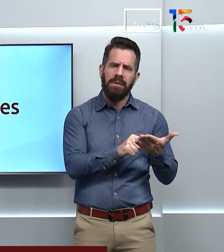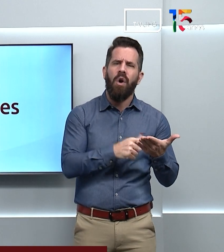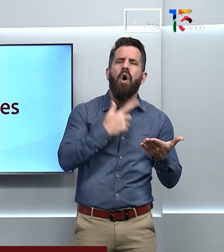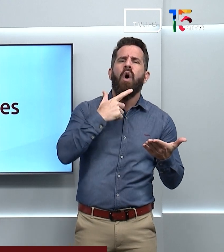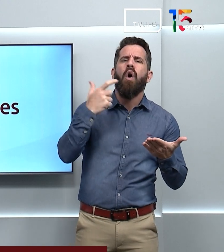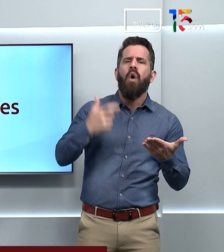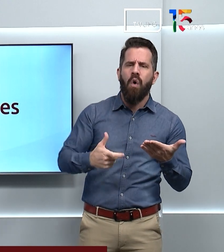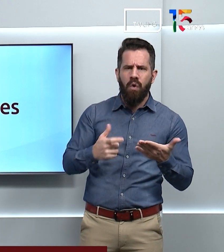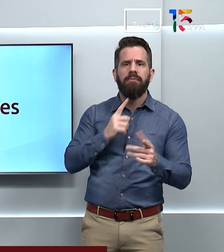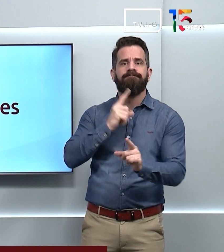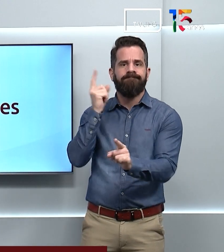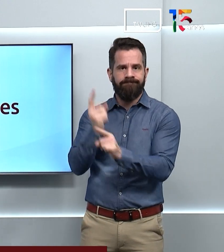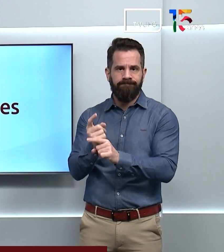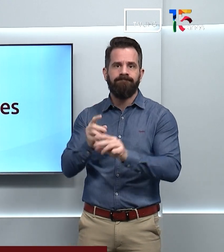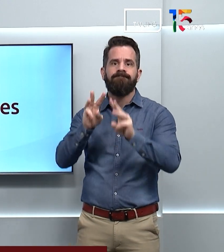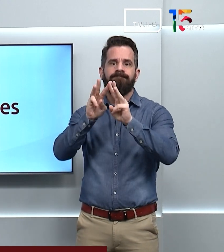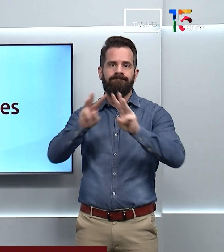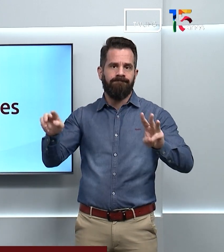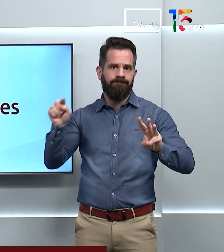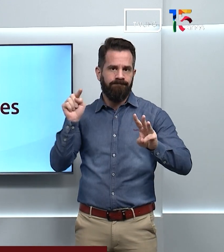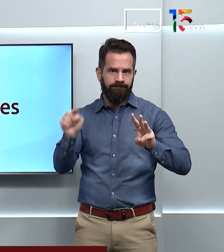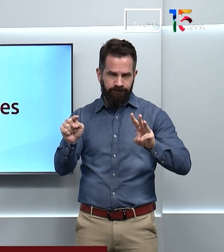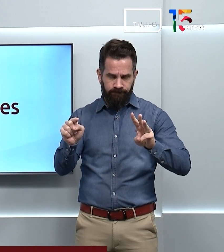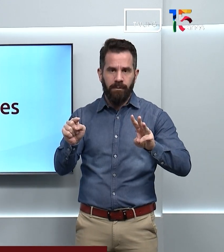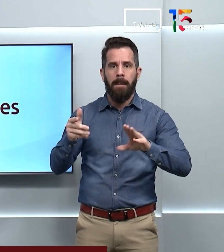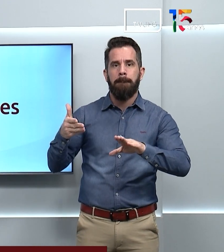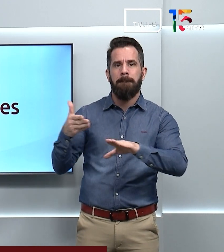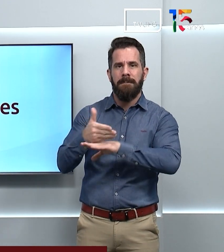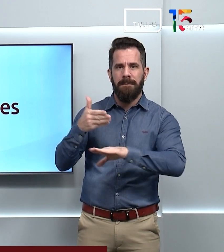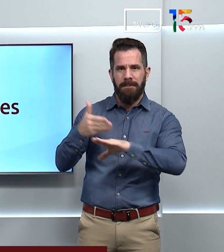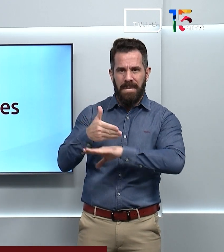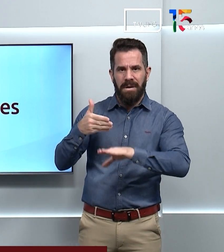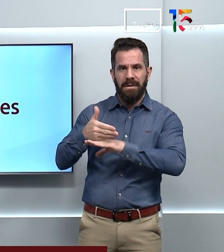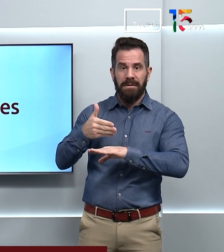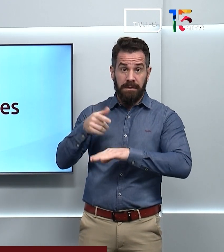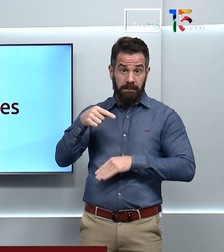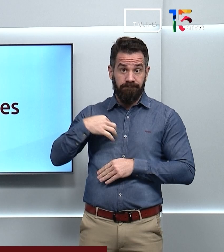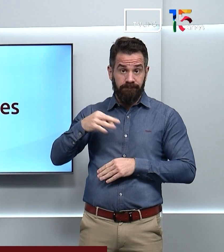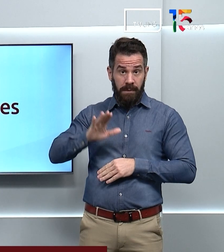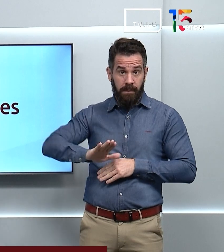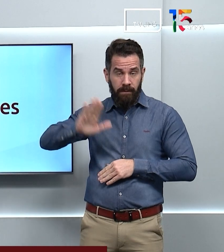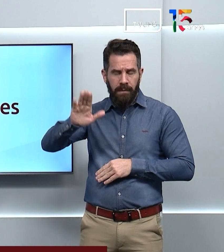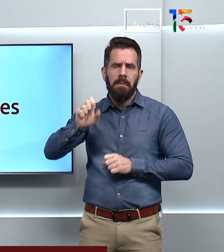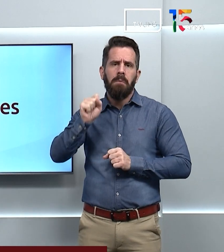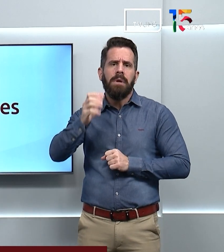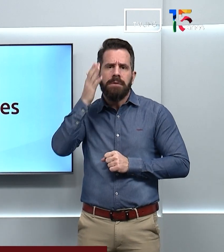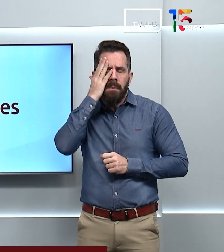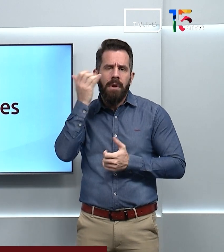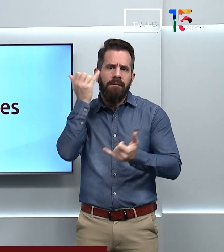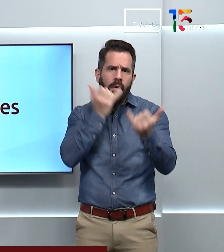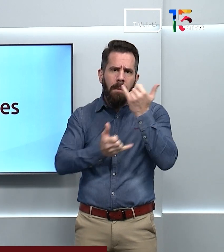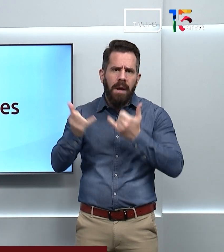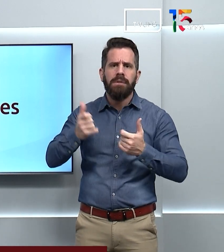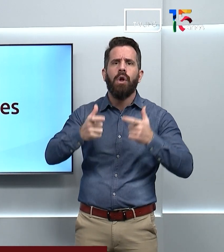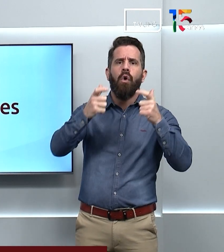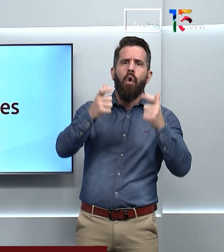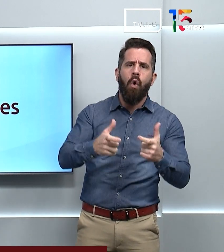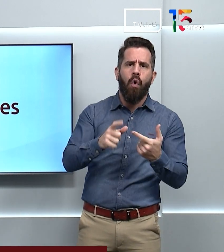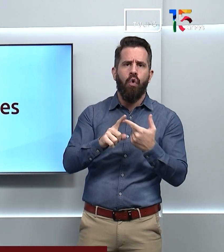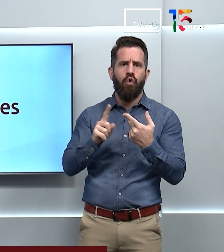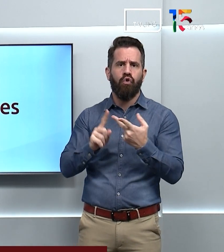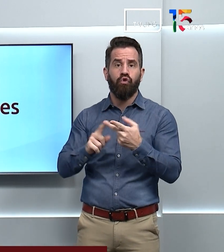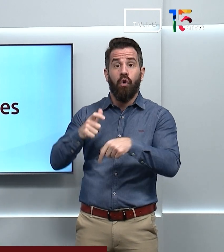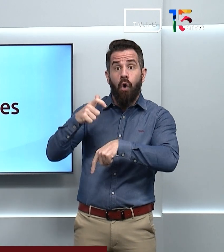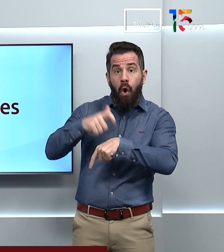disponível na página do participante. Por ele, os estudantes podem consultar informações como o local da prova, o horário de aplicação